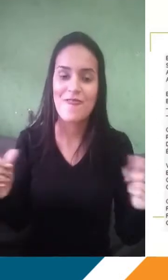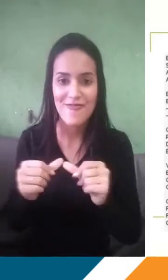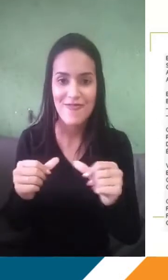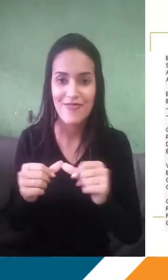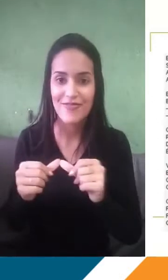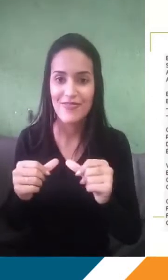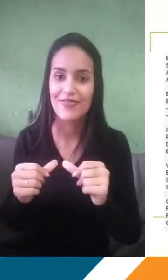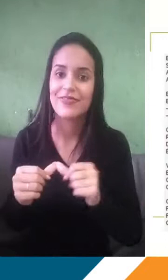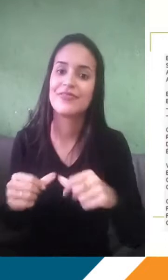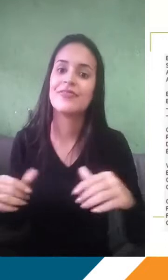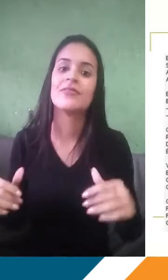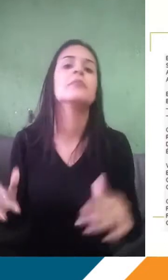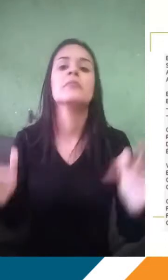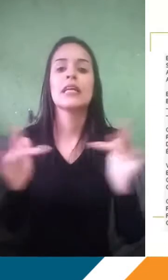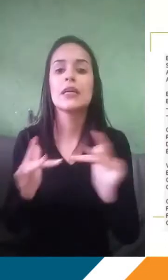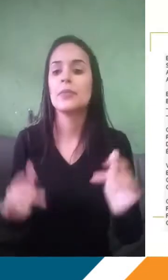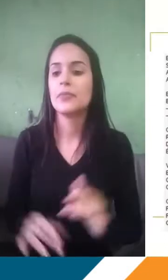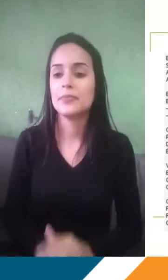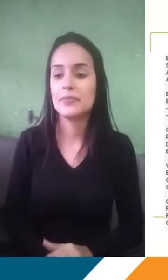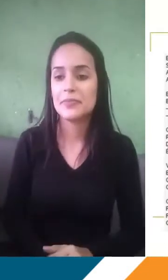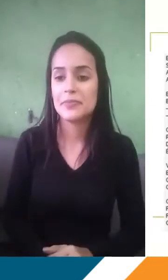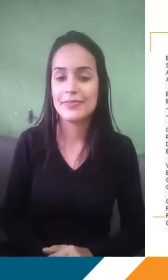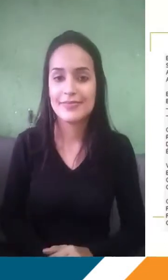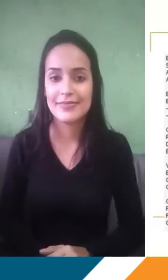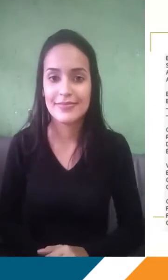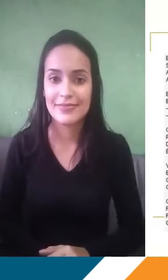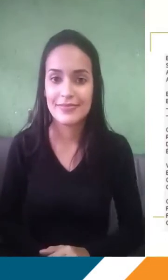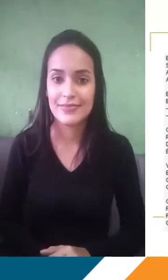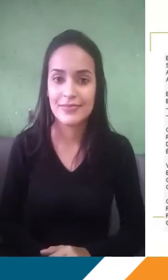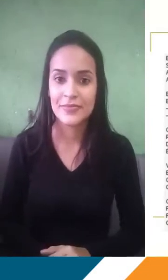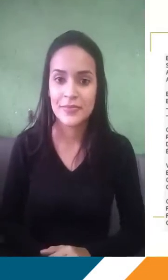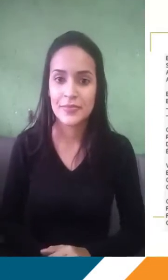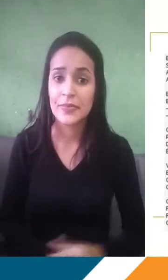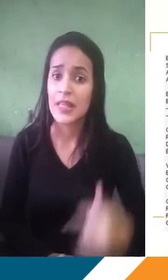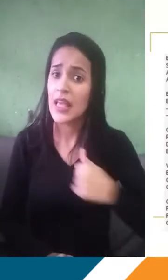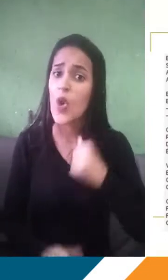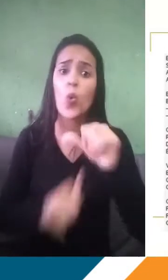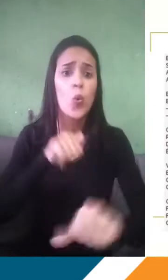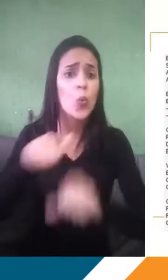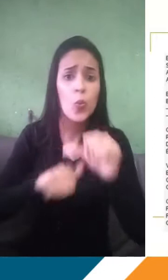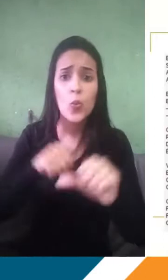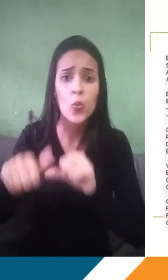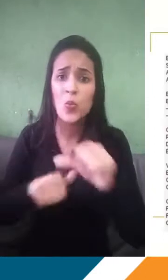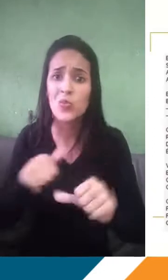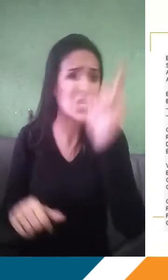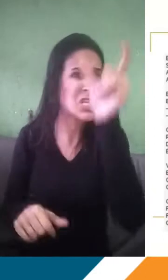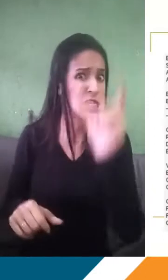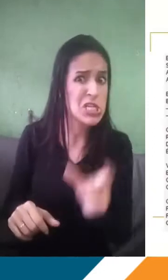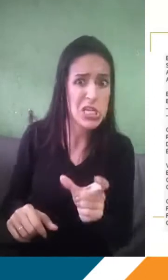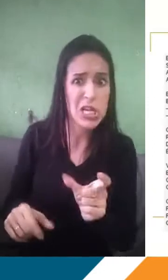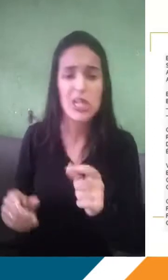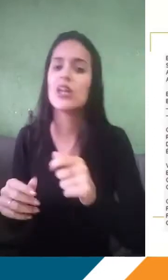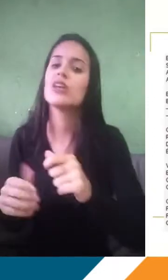anos que lhes dei a norma, reduzi sem danos a formas a forma. Clame a saparia em